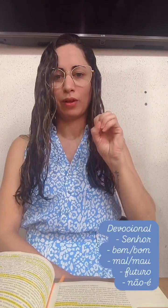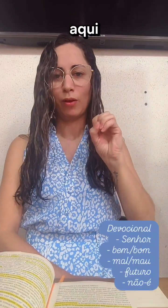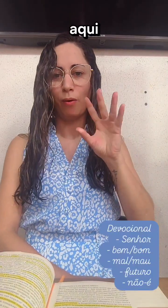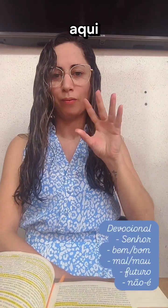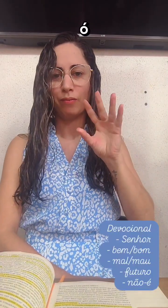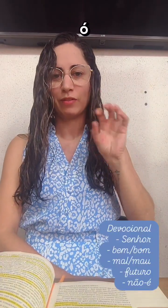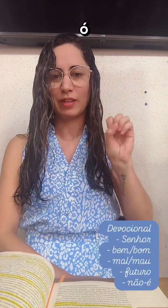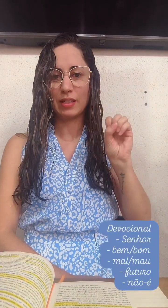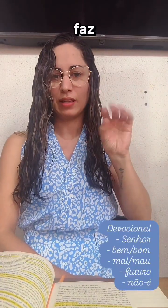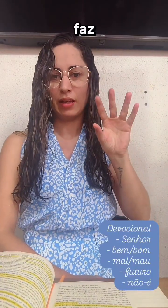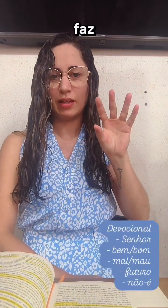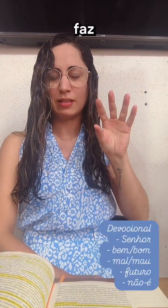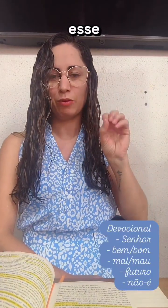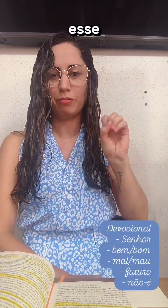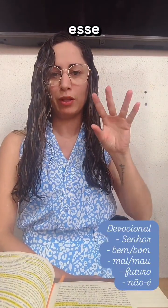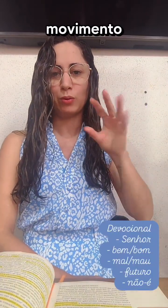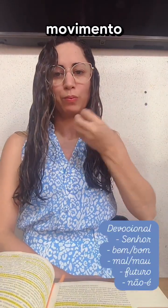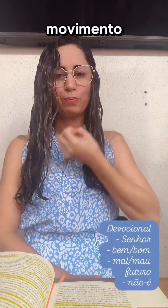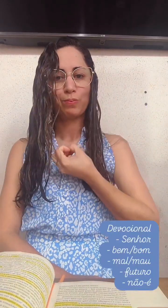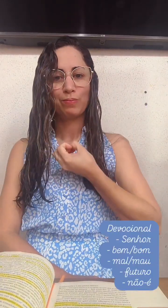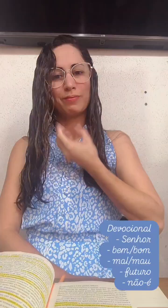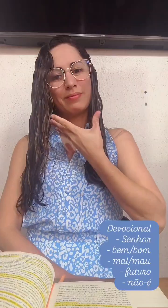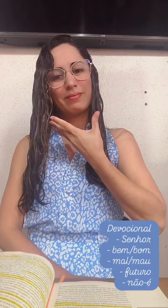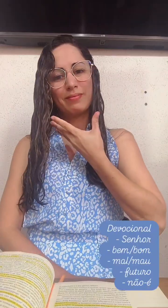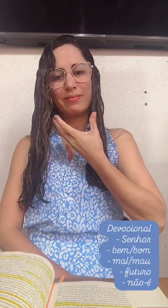Aqui, ó. Faz esse movimento.